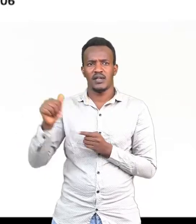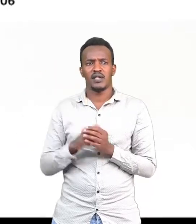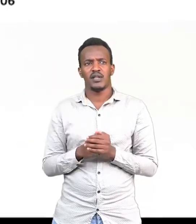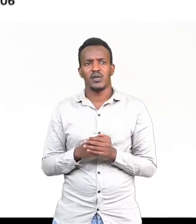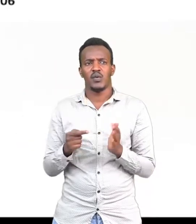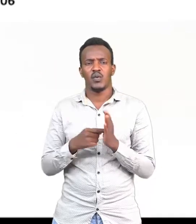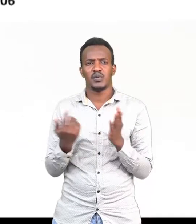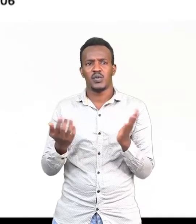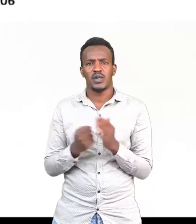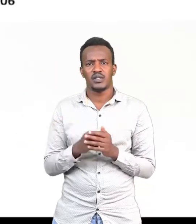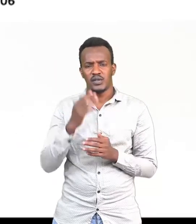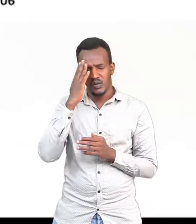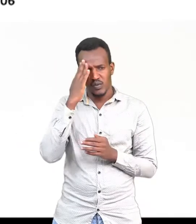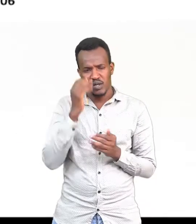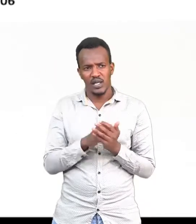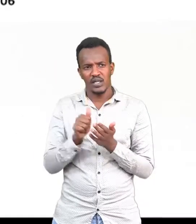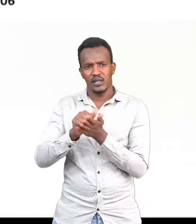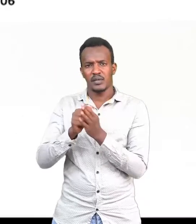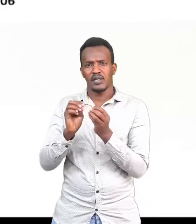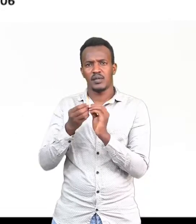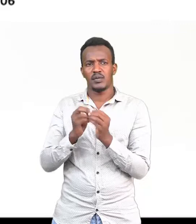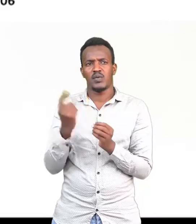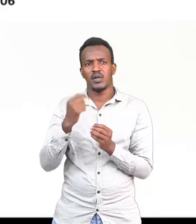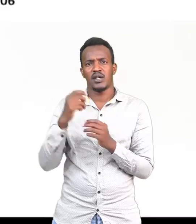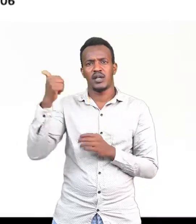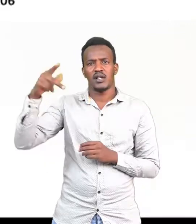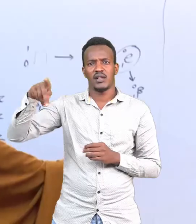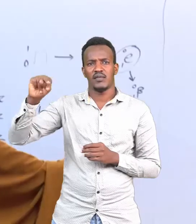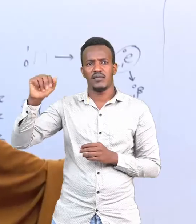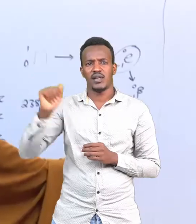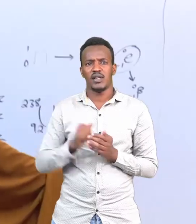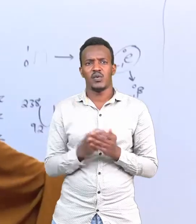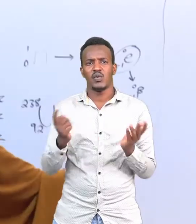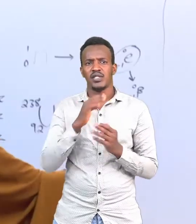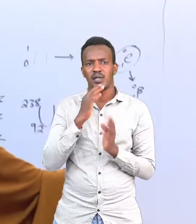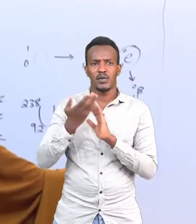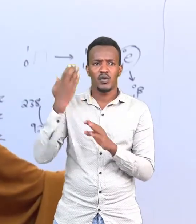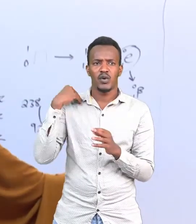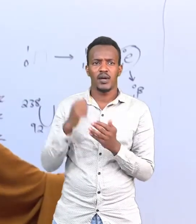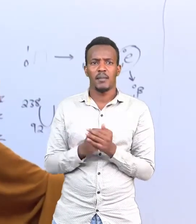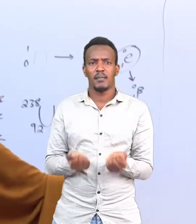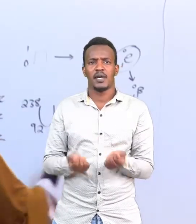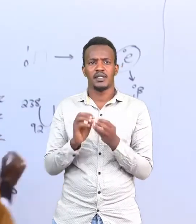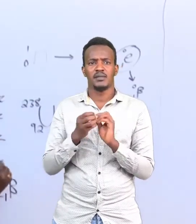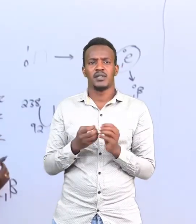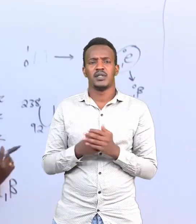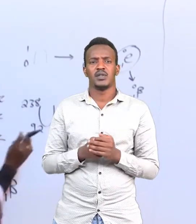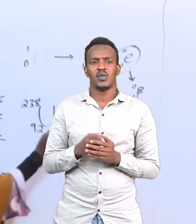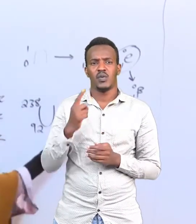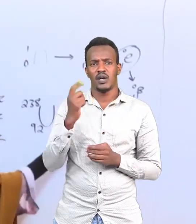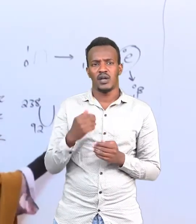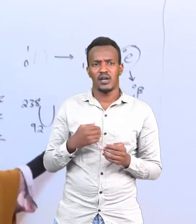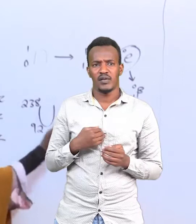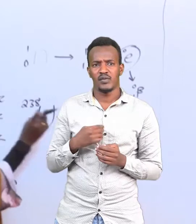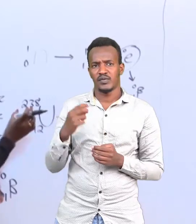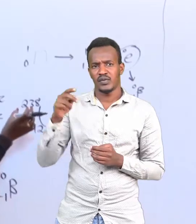maxaan ku garanayaa markaasi mass numberkeedii atomic numberkeedii waa inaan ahdo alfada horta marka hore mass numberkeedu muxuu ahaa 4 halka atomic numberkeeduna uu ka ahaa 2 si